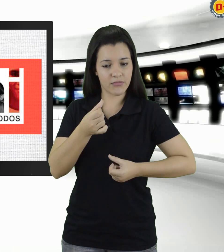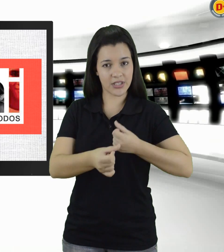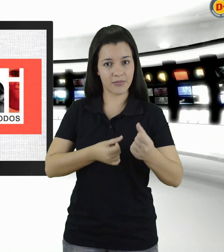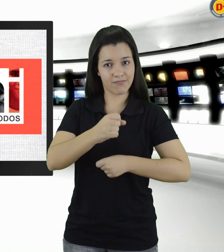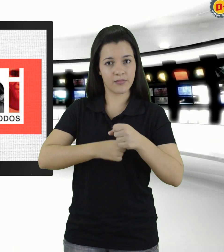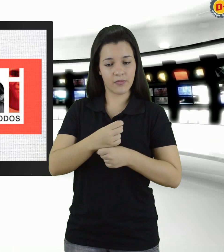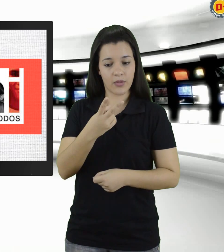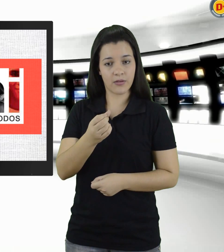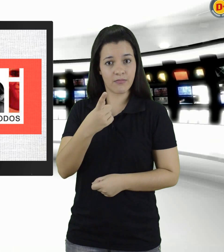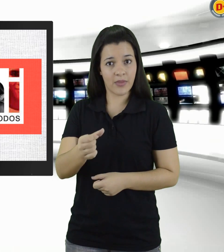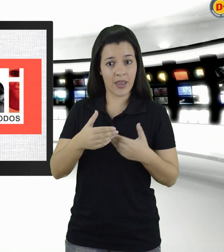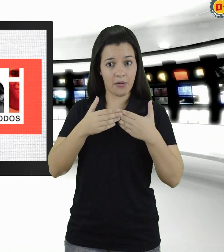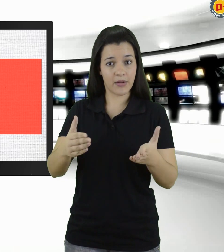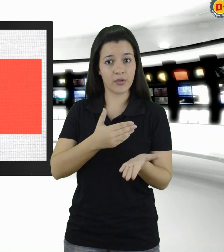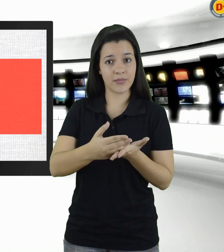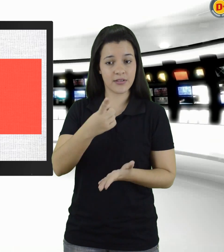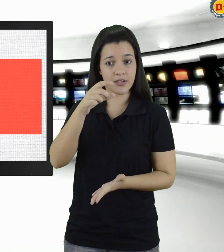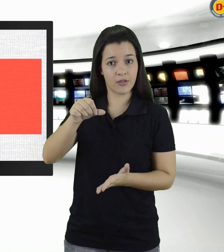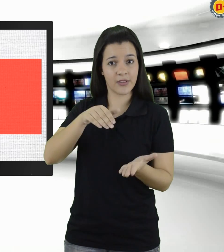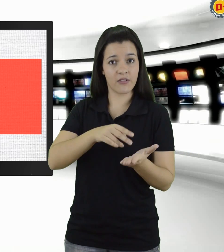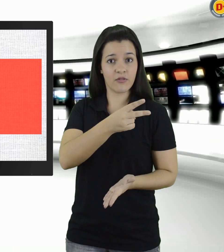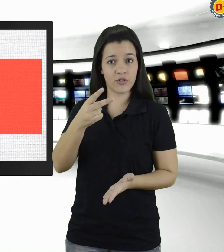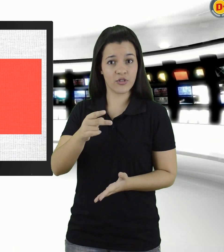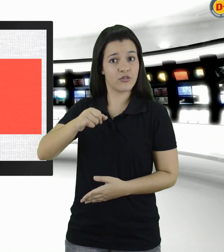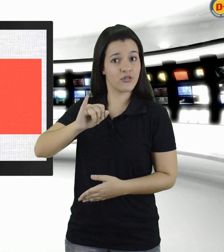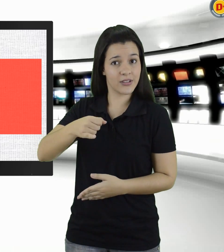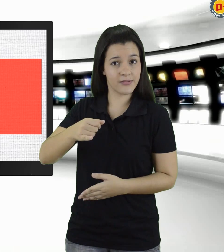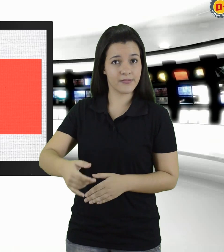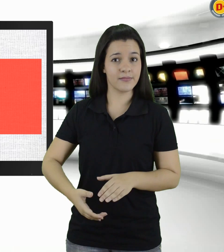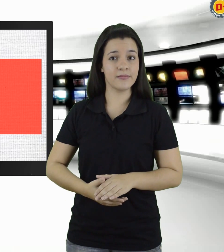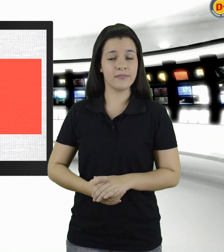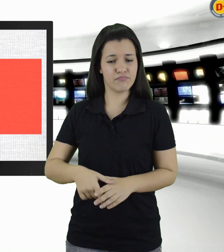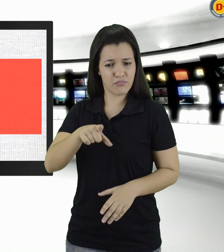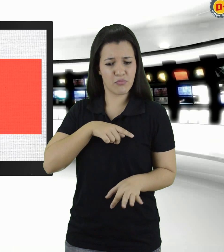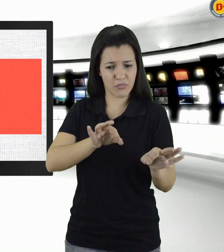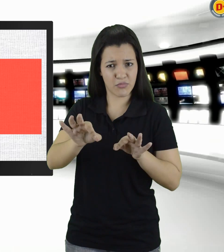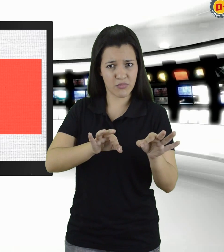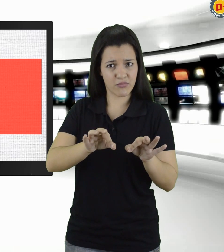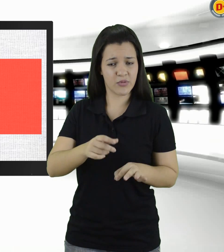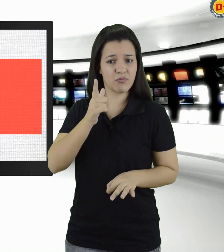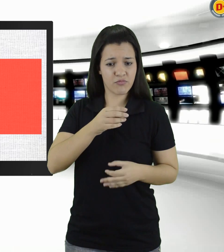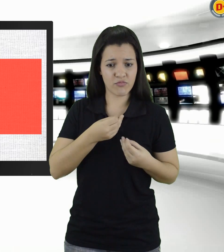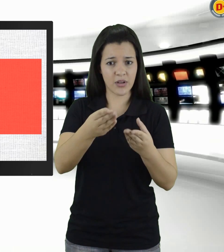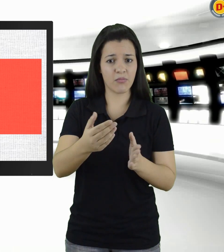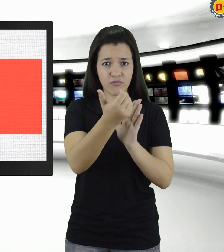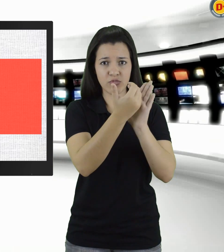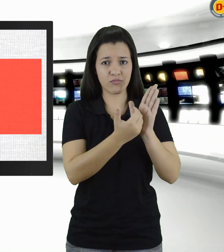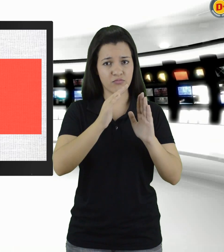estarão abertas de 19 a 22 de fevereiro o programa oferece bolsas de estudos em cursos de instituições